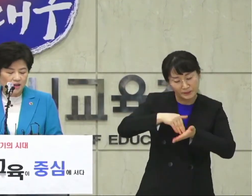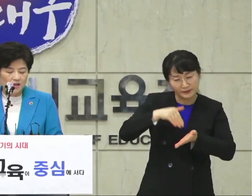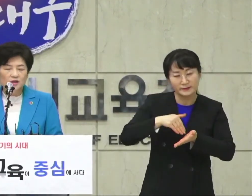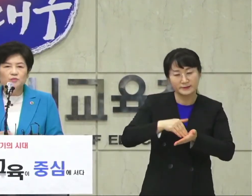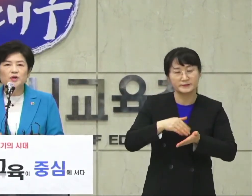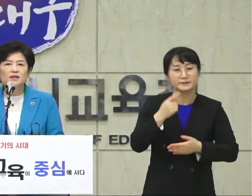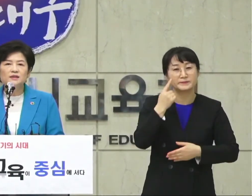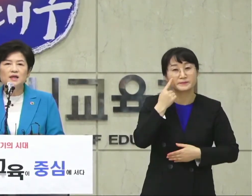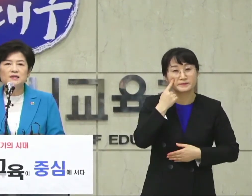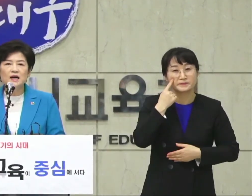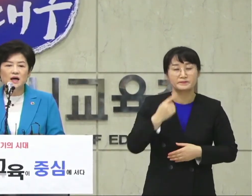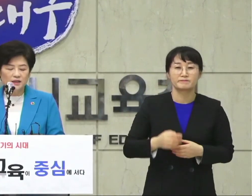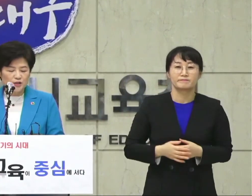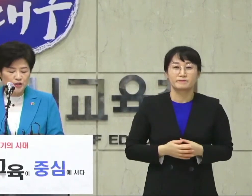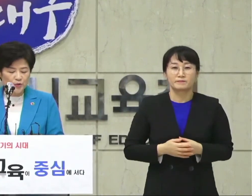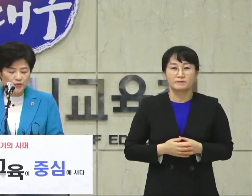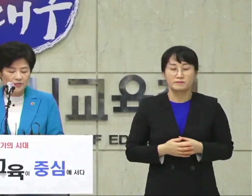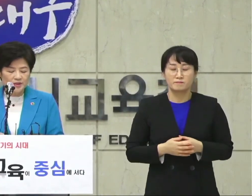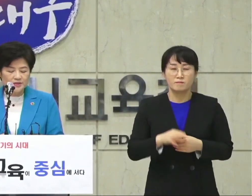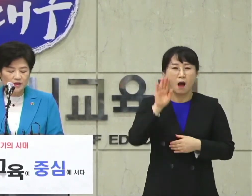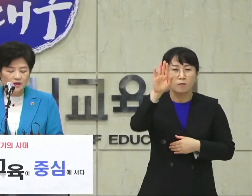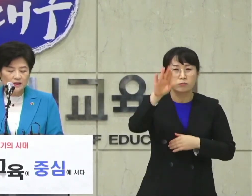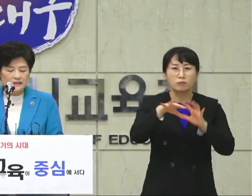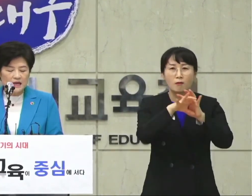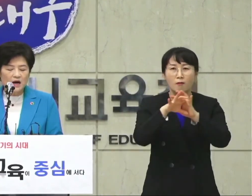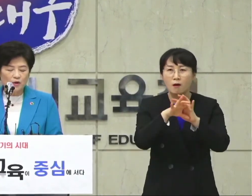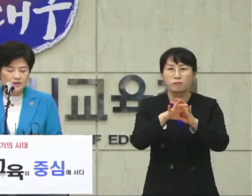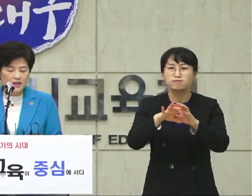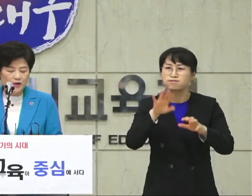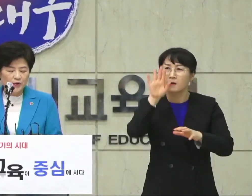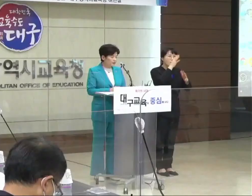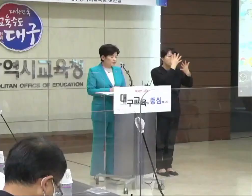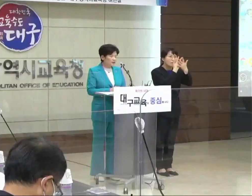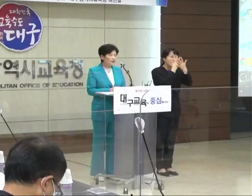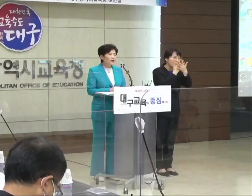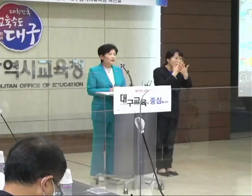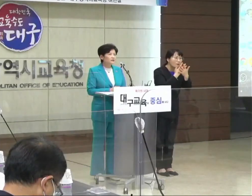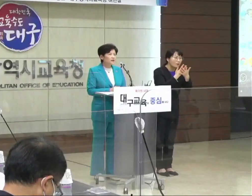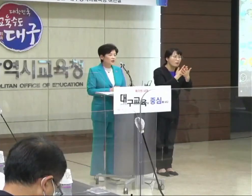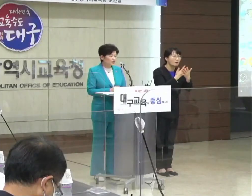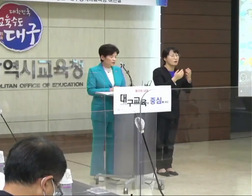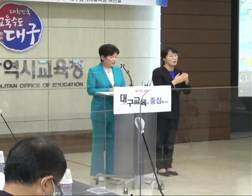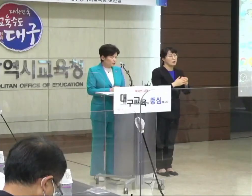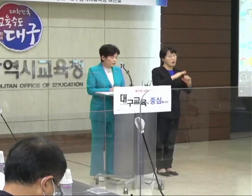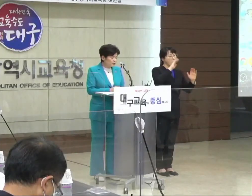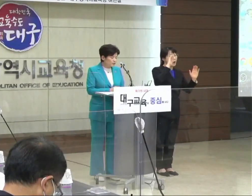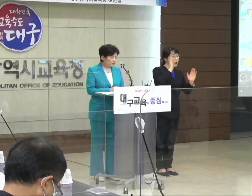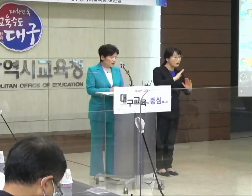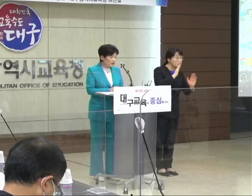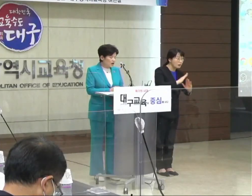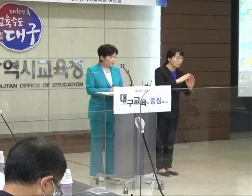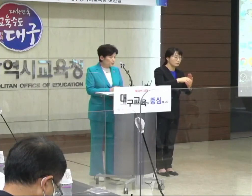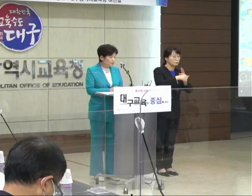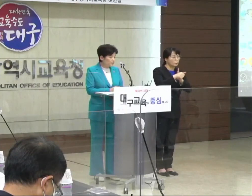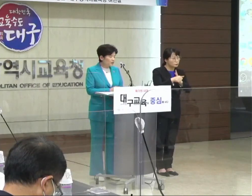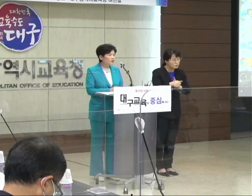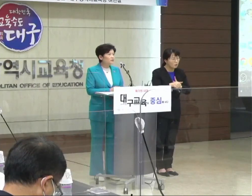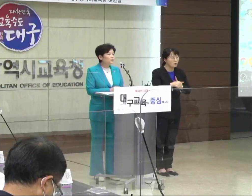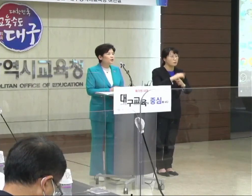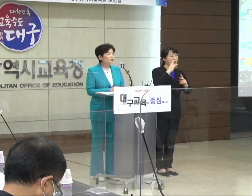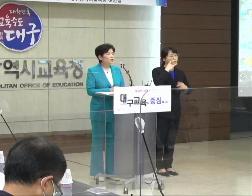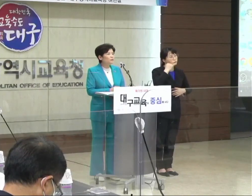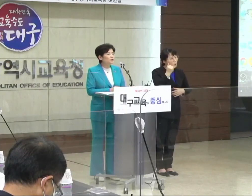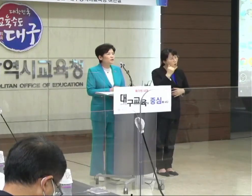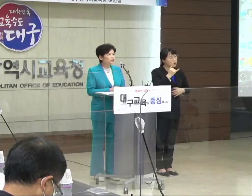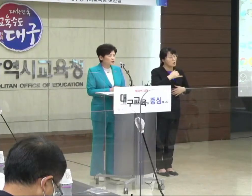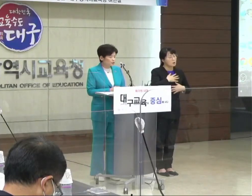성찰하겠습니다. 불확실한 상황이 지속되면서 쌓여온 학생, 교직원과